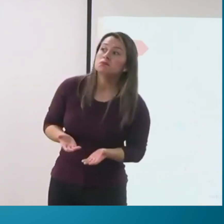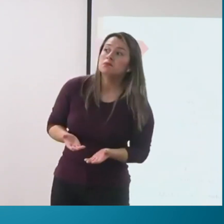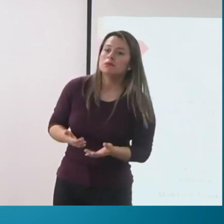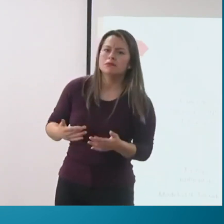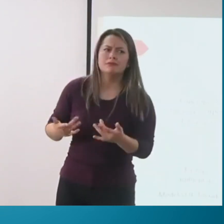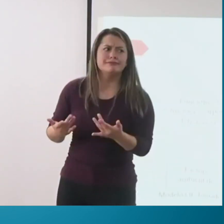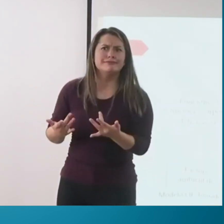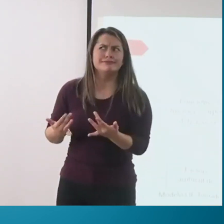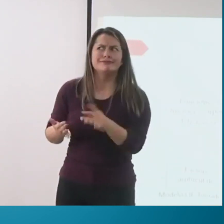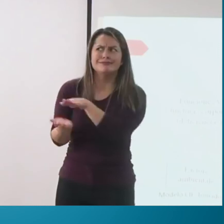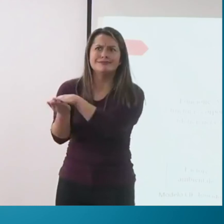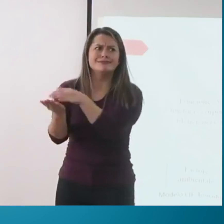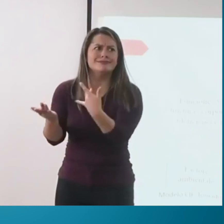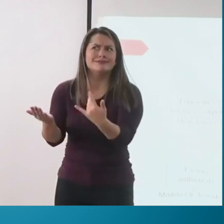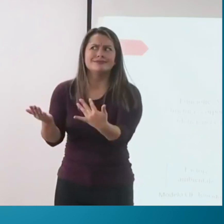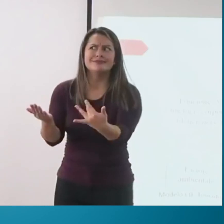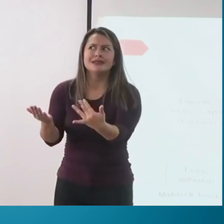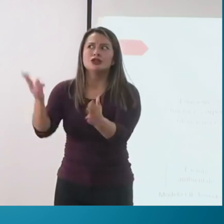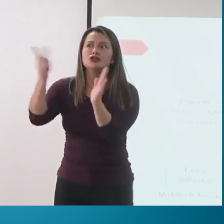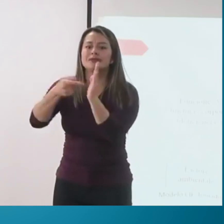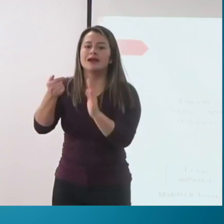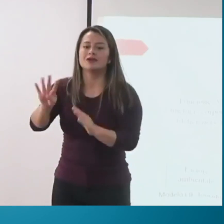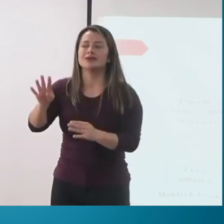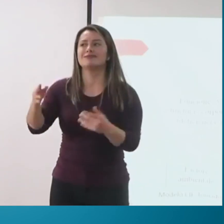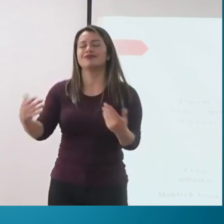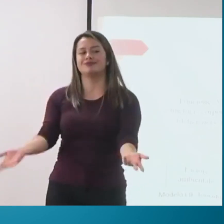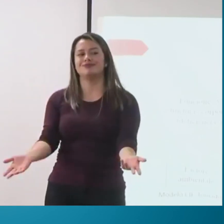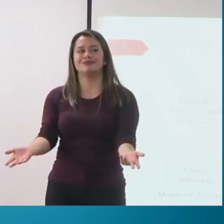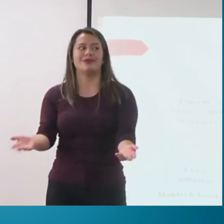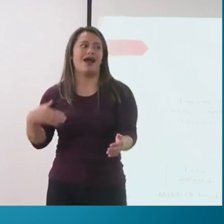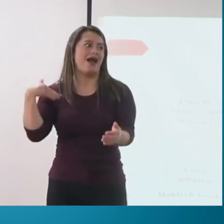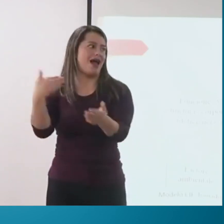el 14 y yo cambié y adopté el nuevo manual